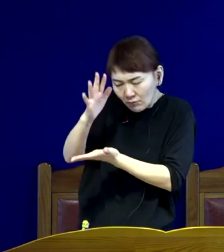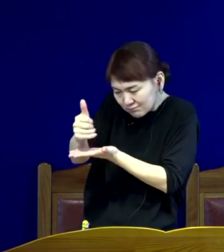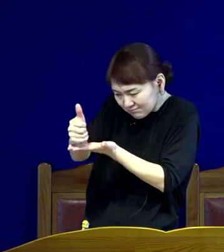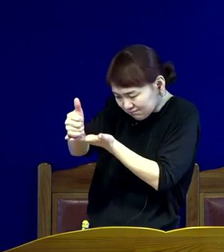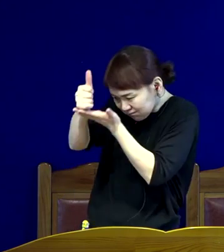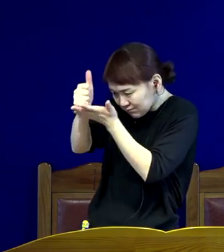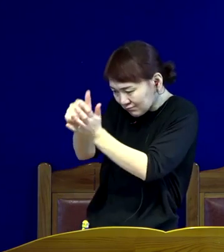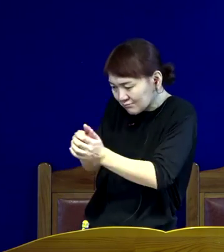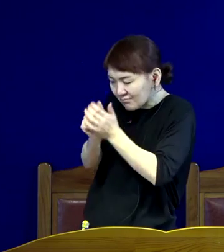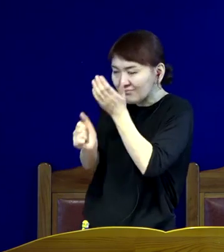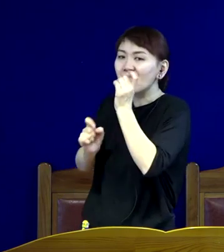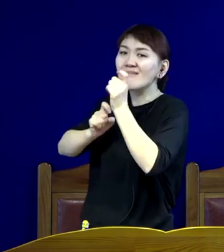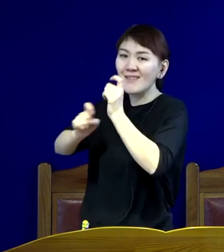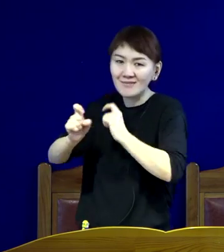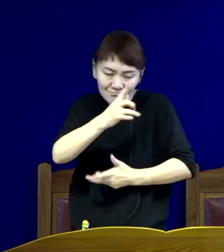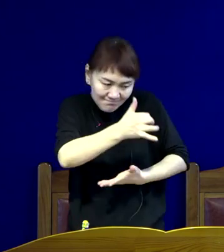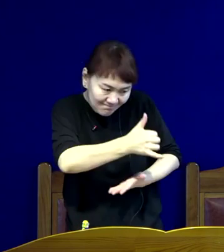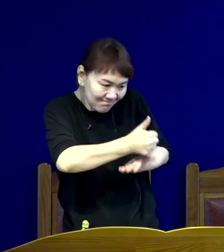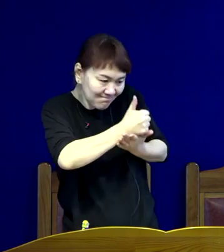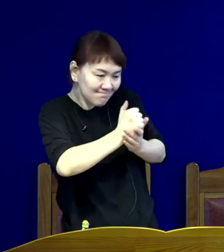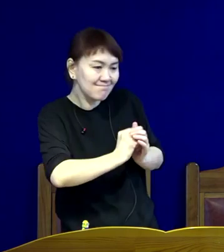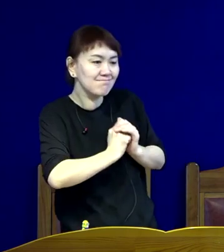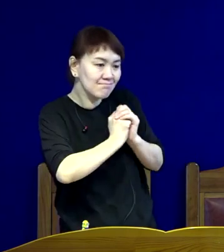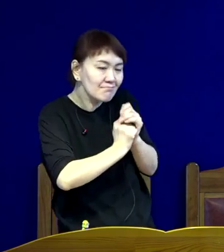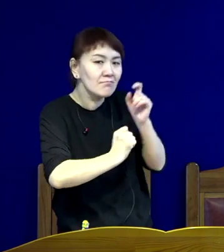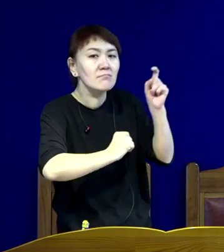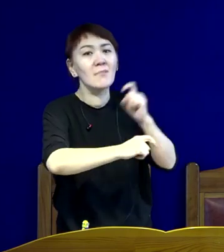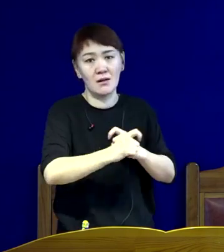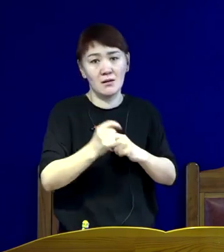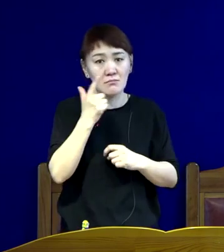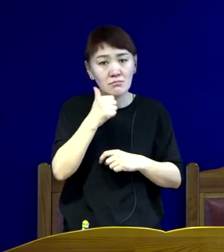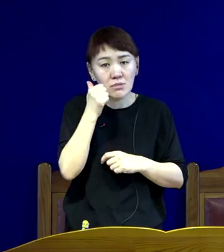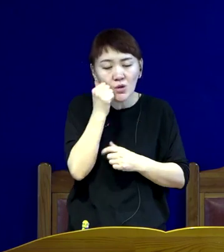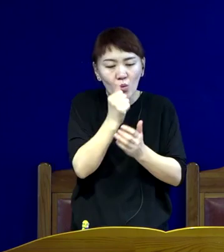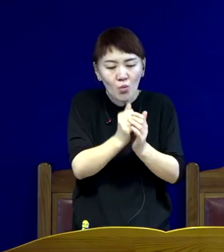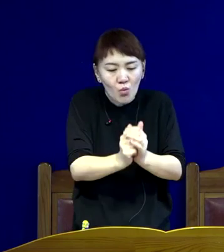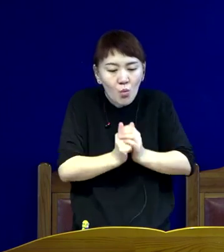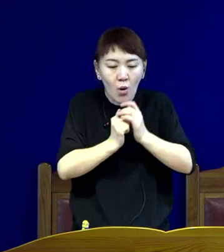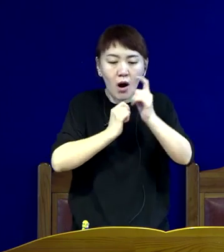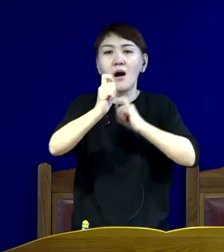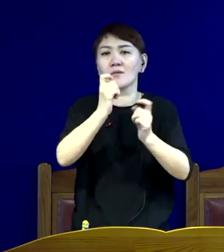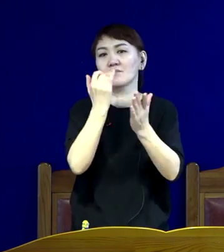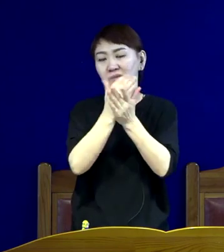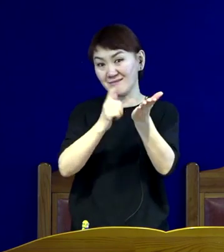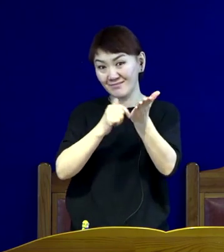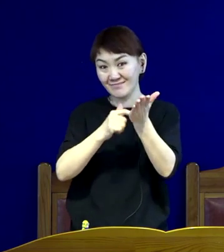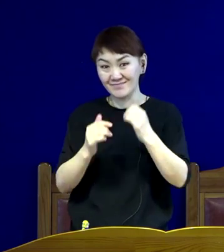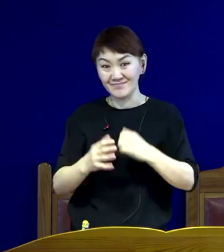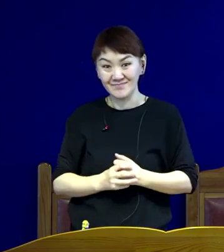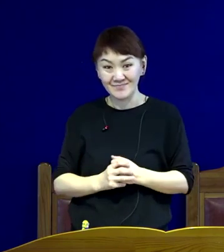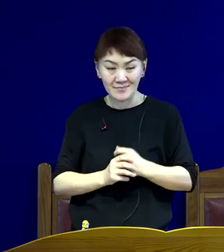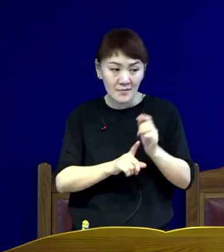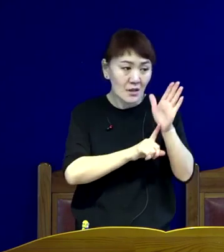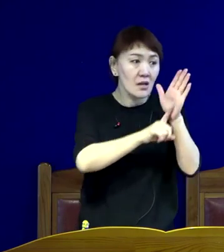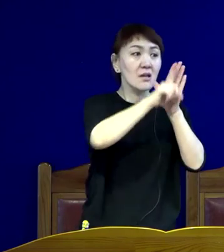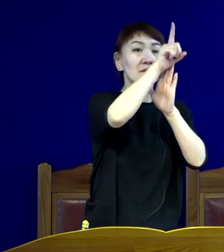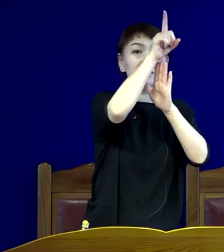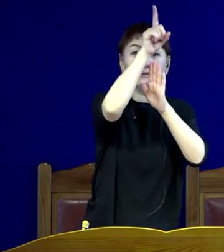Тэгэхээр биенийнтэйгээ хүндлэлийг үргэлжлэх хэрэгтэй. Биенийнтэйгээ эхлээс